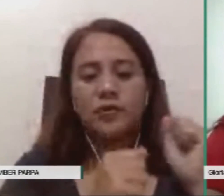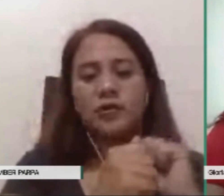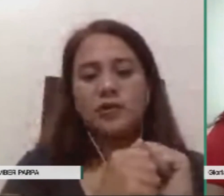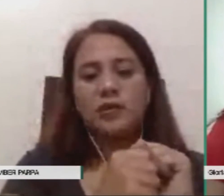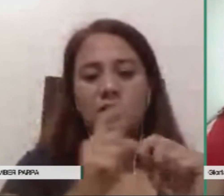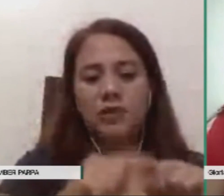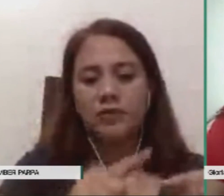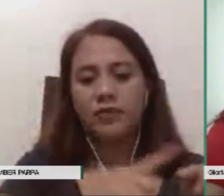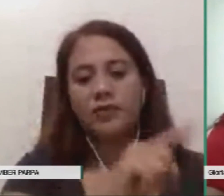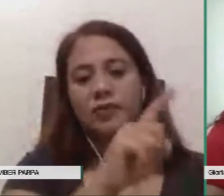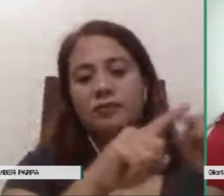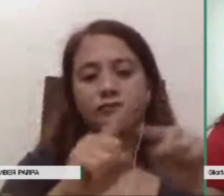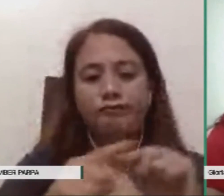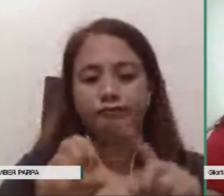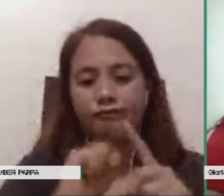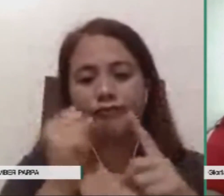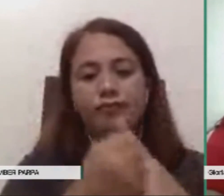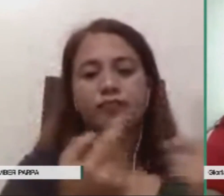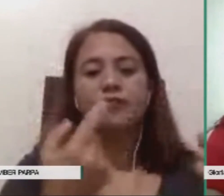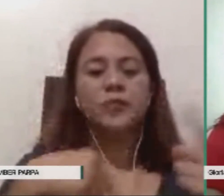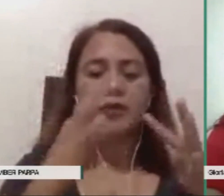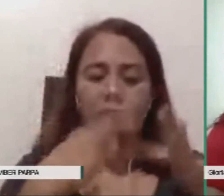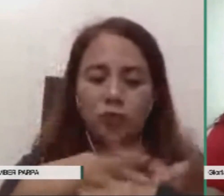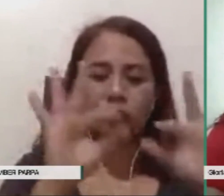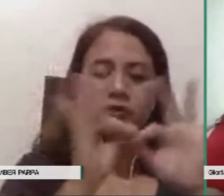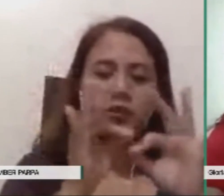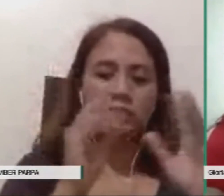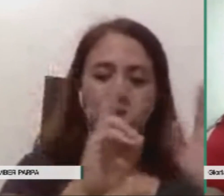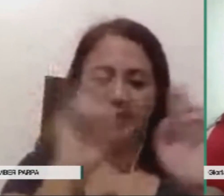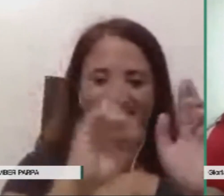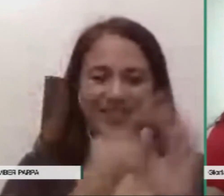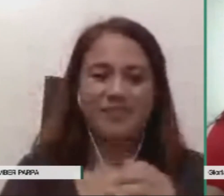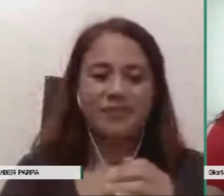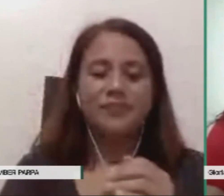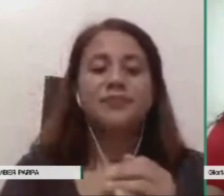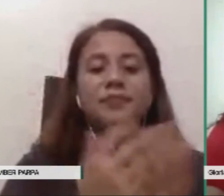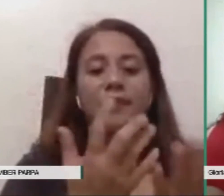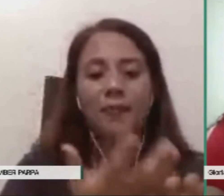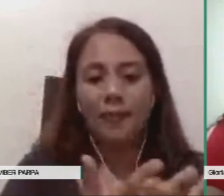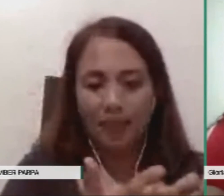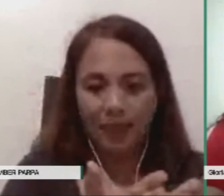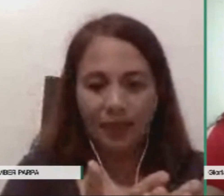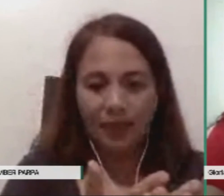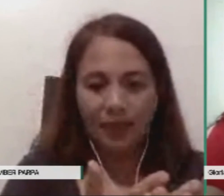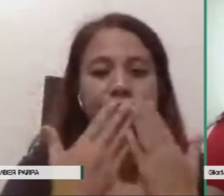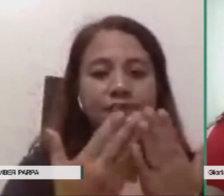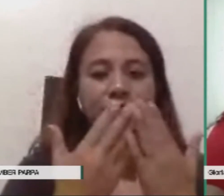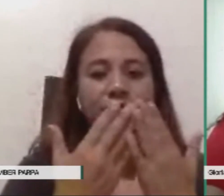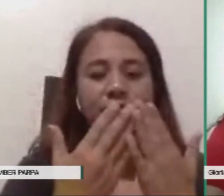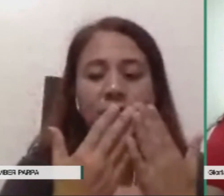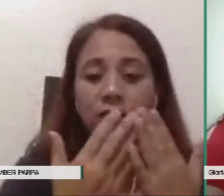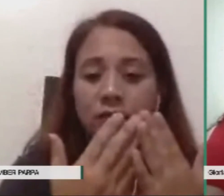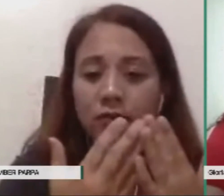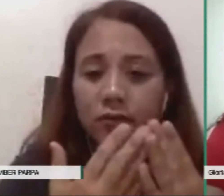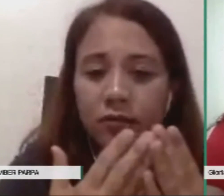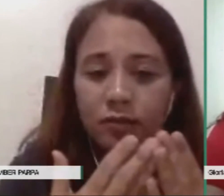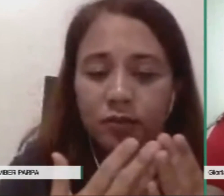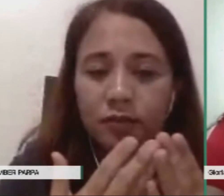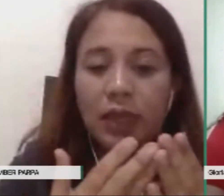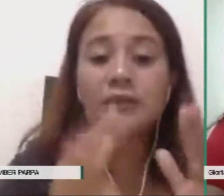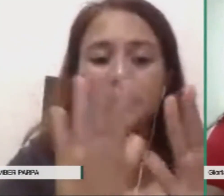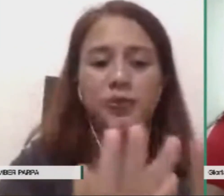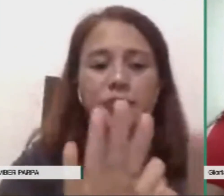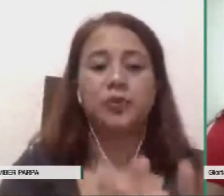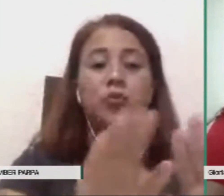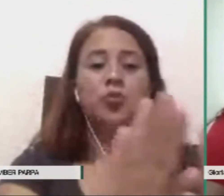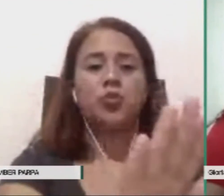ay mahalaga po na tayo ay handa. At stay calm. Kailangan